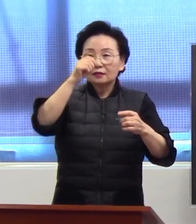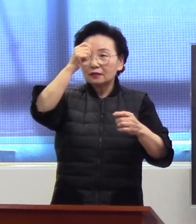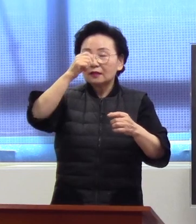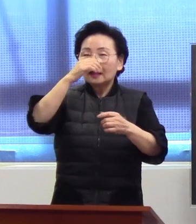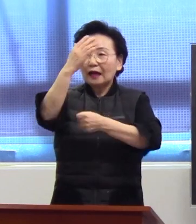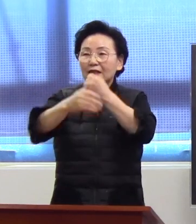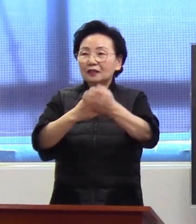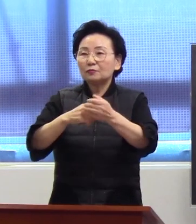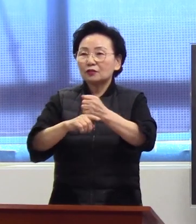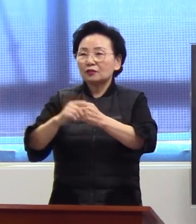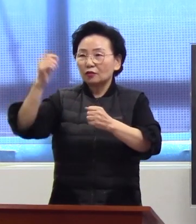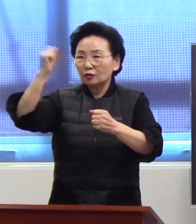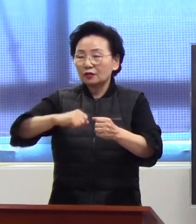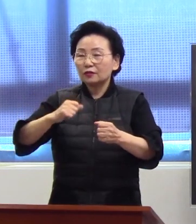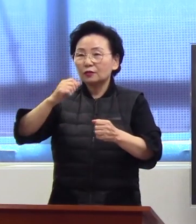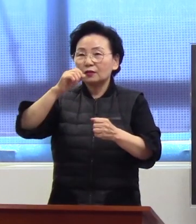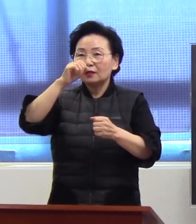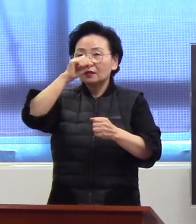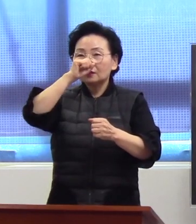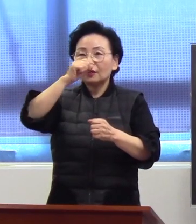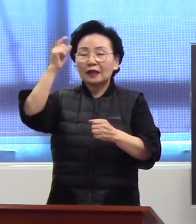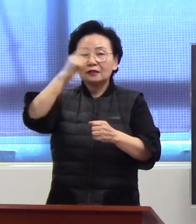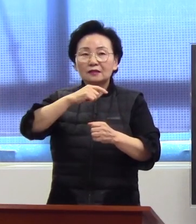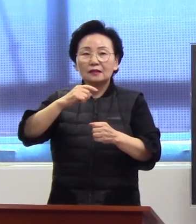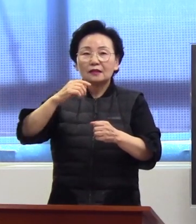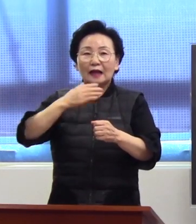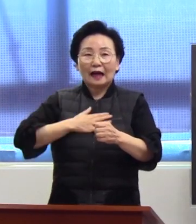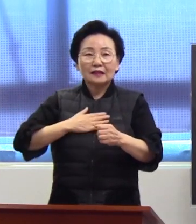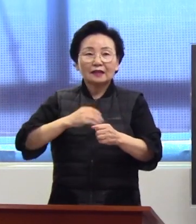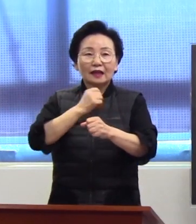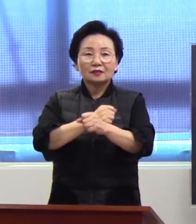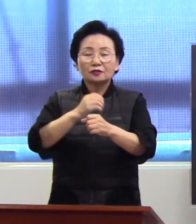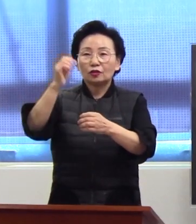그 하나님 뜻을 거스리고 선악을 알게 하는